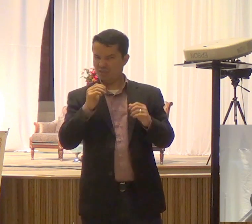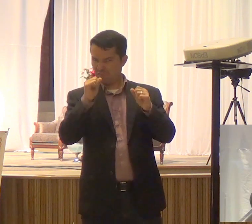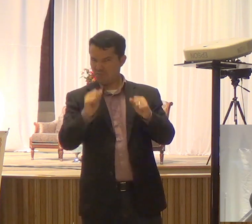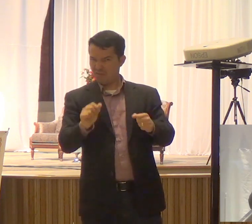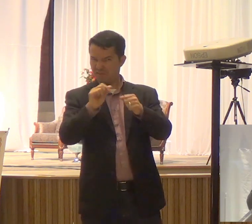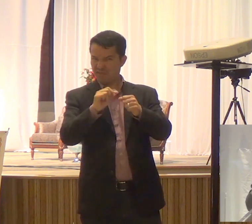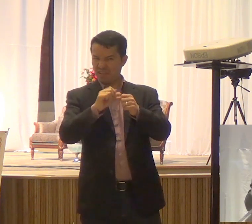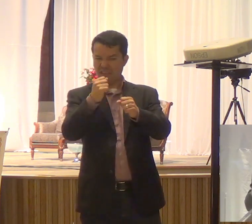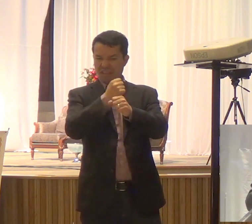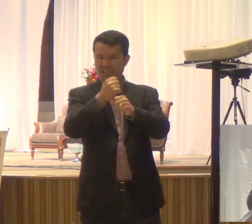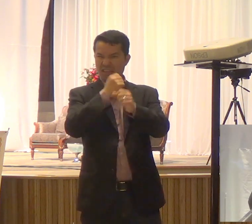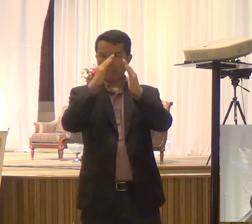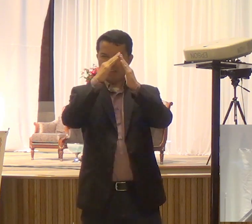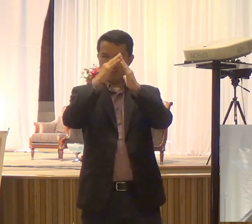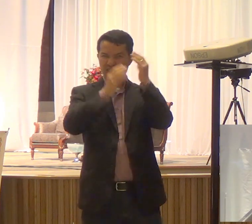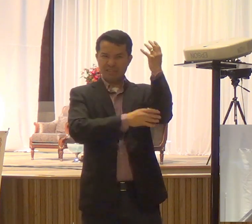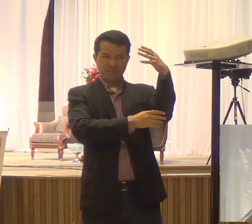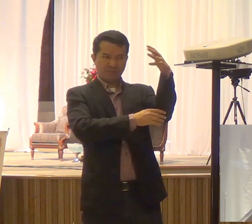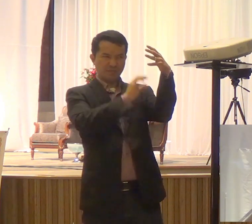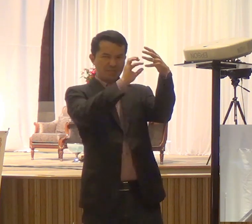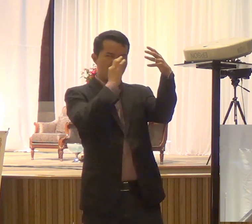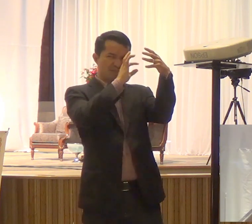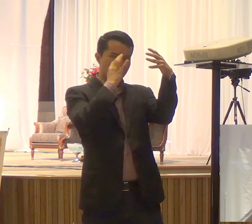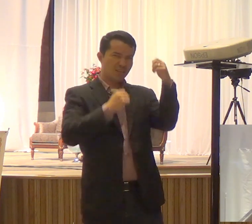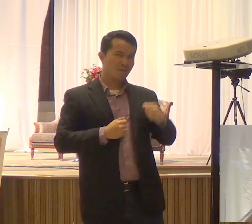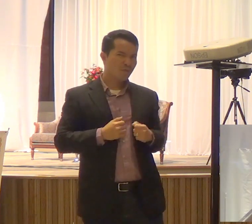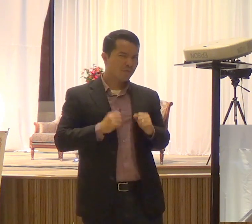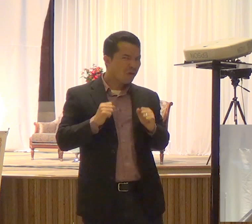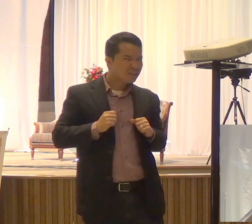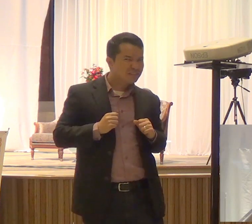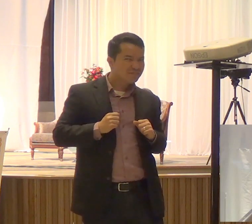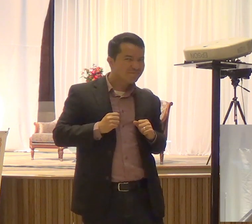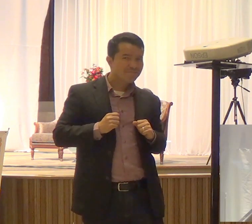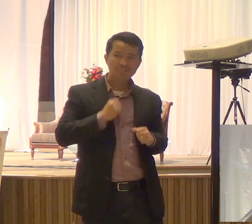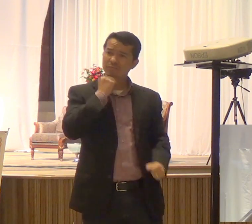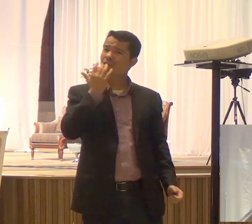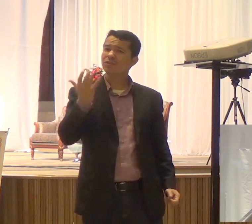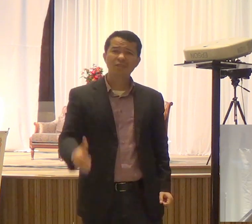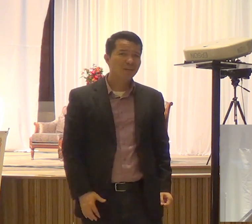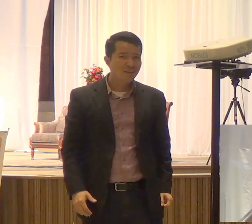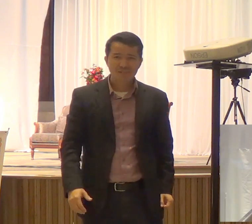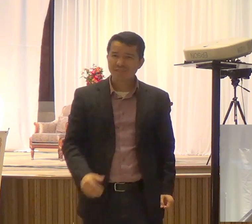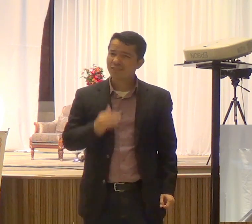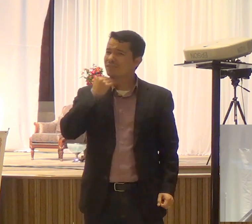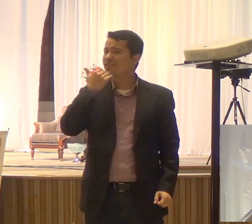não dá fruto? Não dá. A ironia dele continua. A ironia dele vai mais fundo, e a ironia do próprio